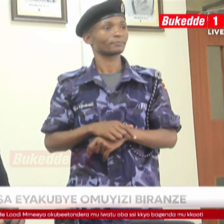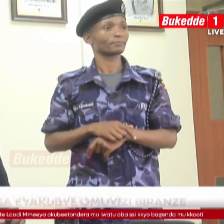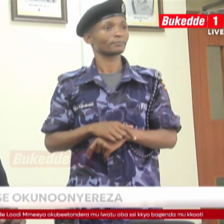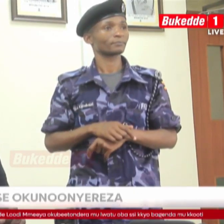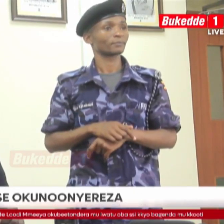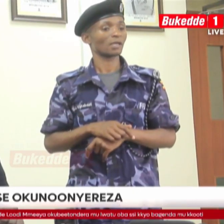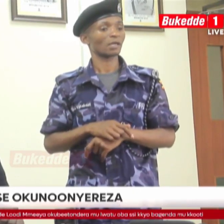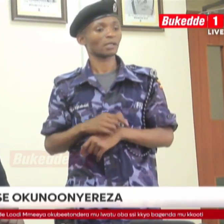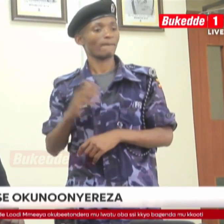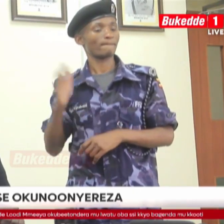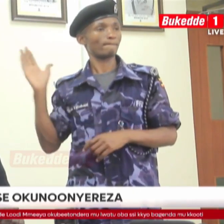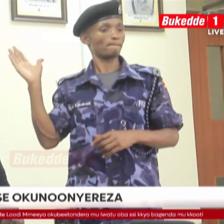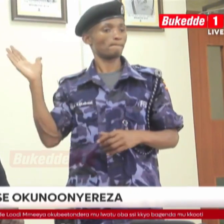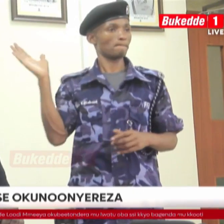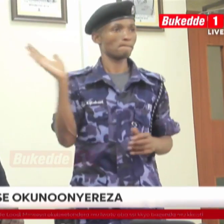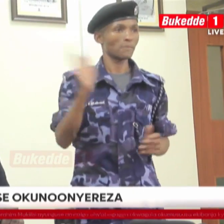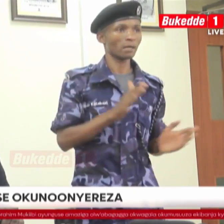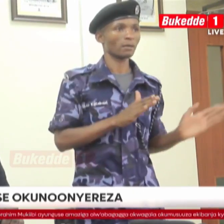n'amupaca empi